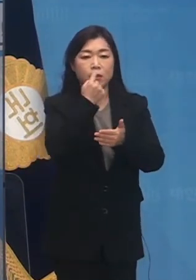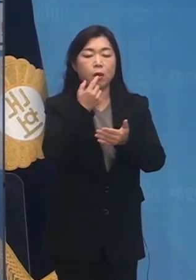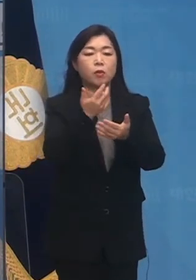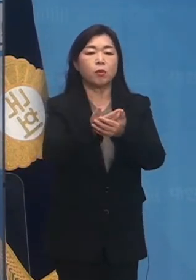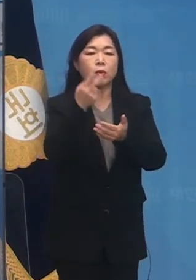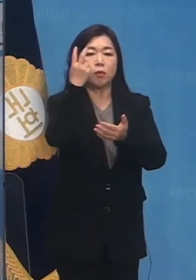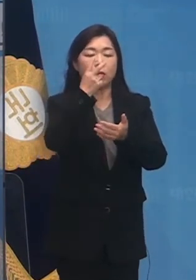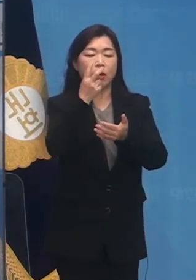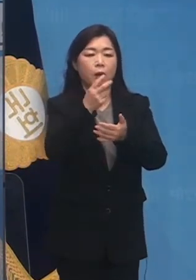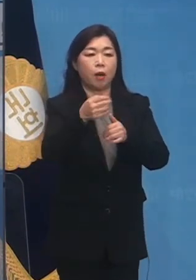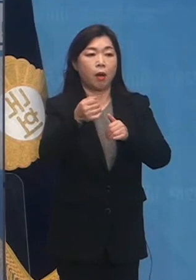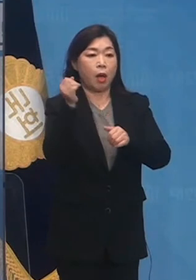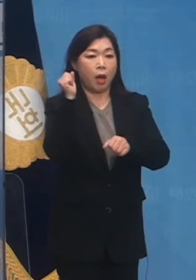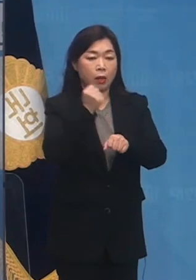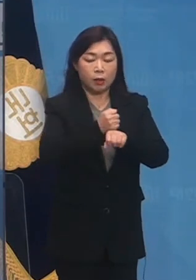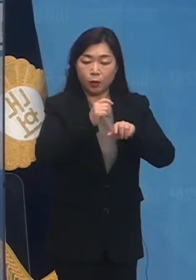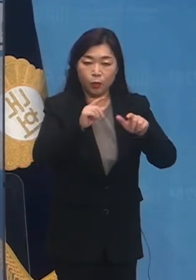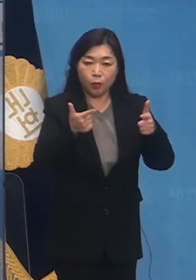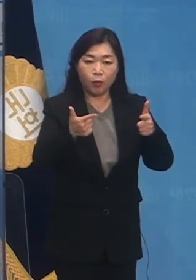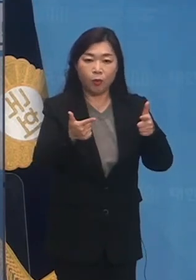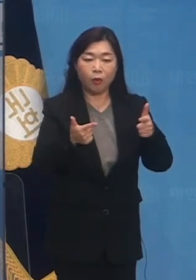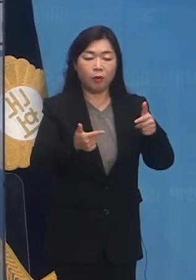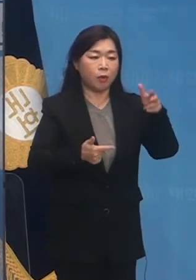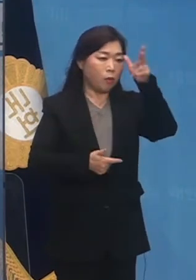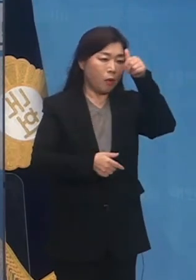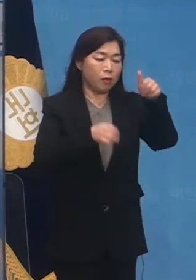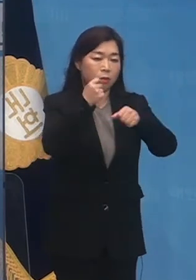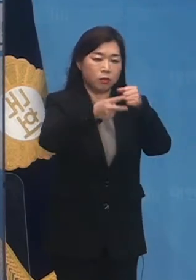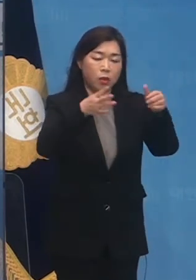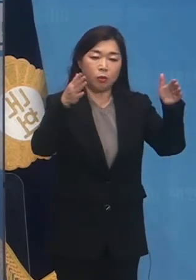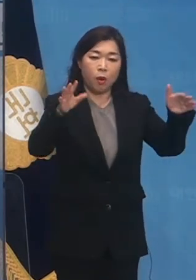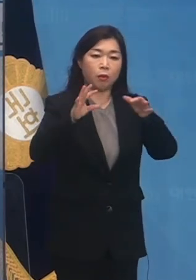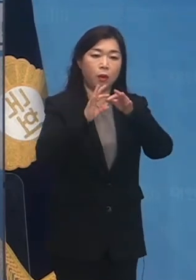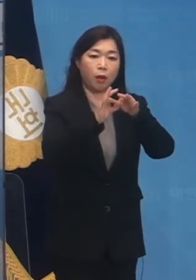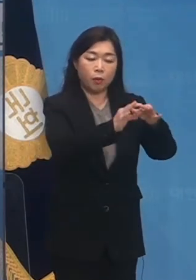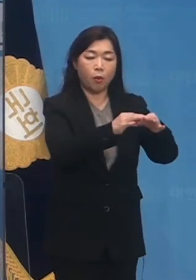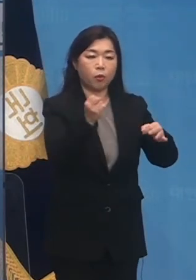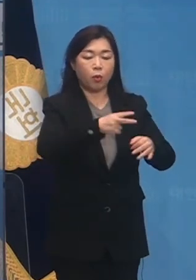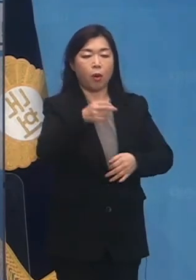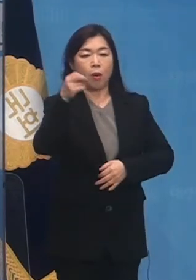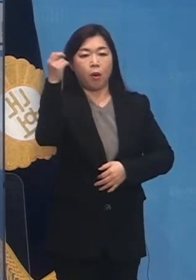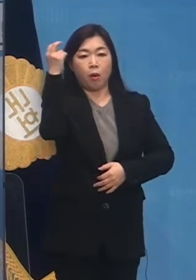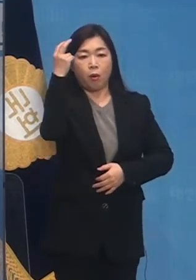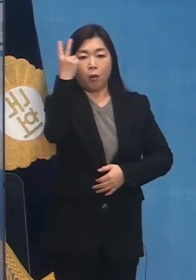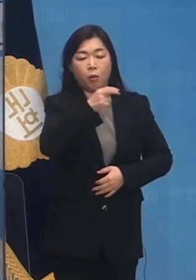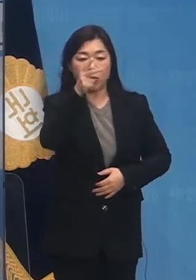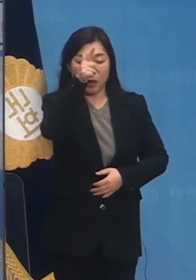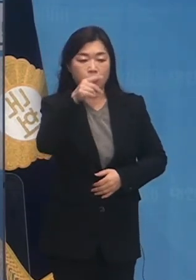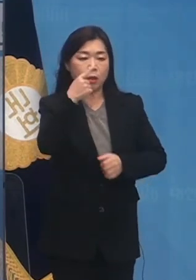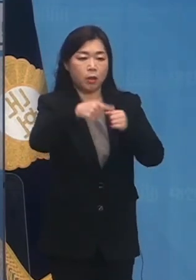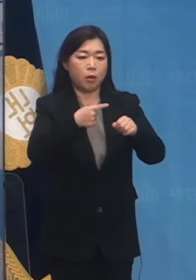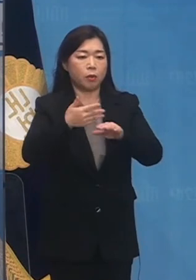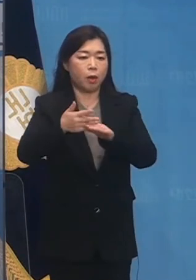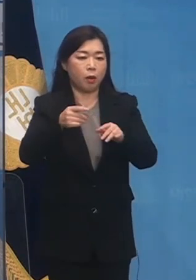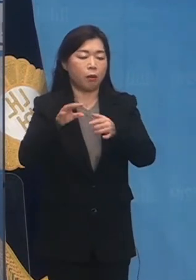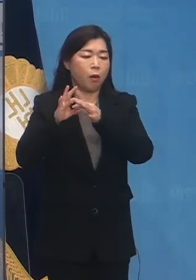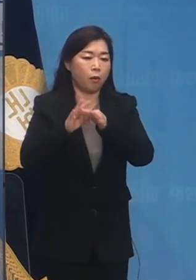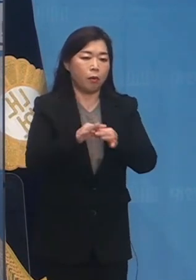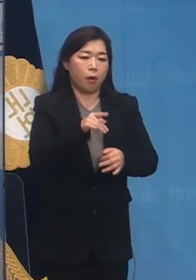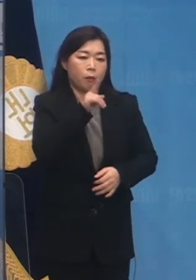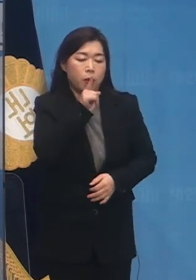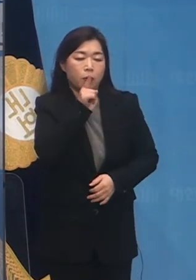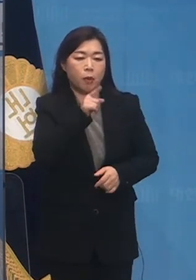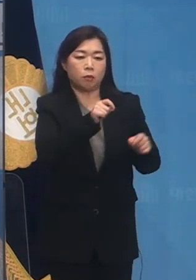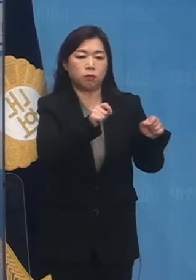증거조사, 실체조사를 하지 않고 경찰은 몇 년간, 검찰은 이 1년 가까이 뭉개고